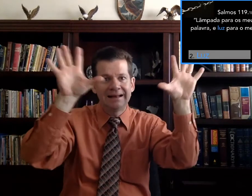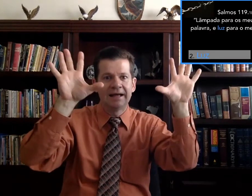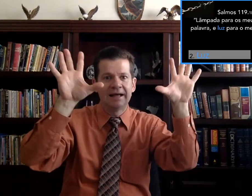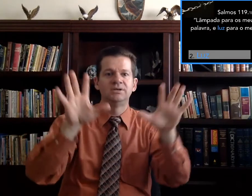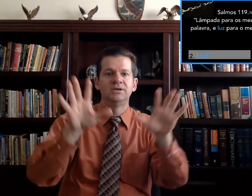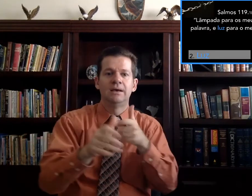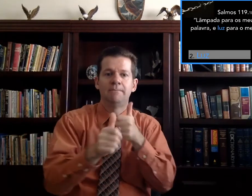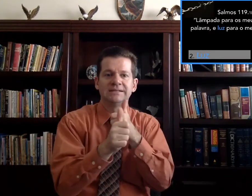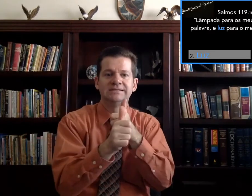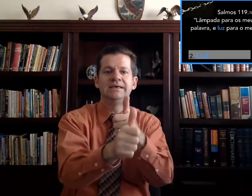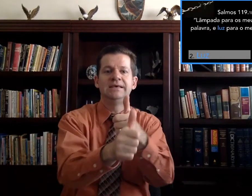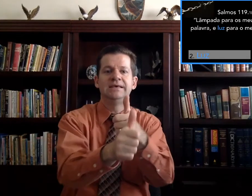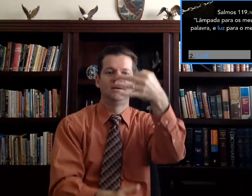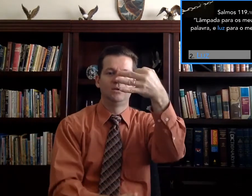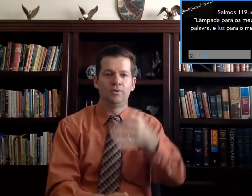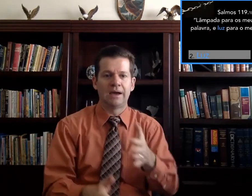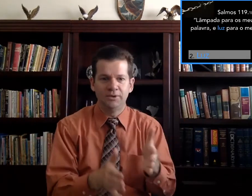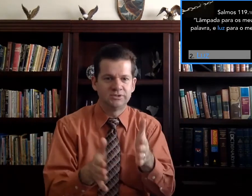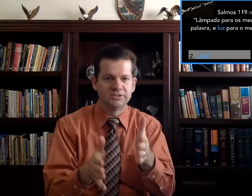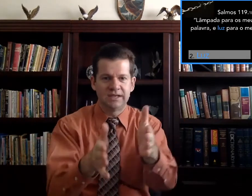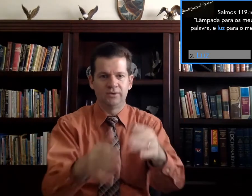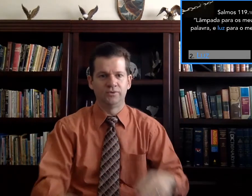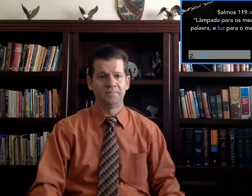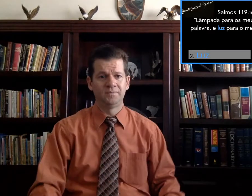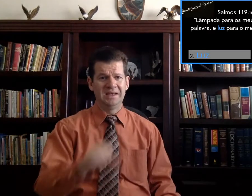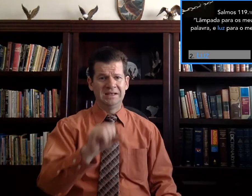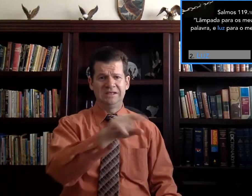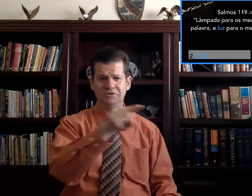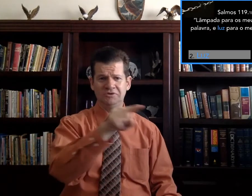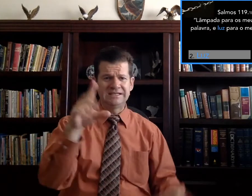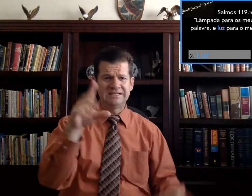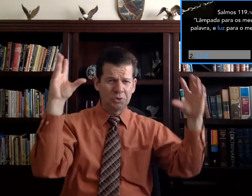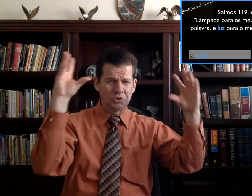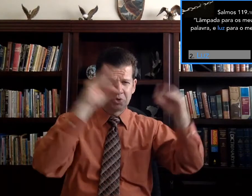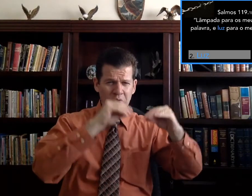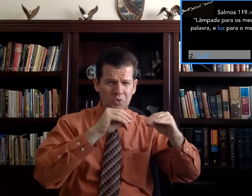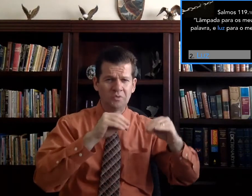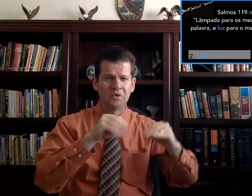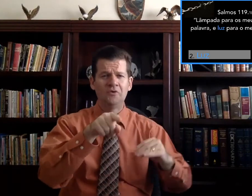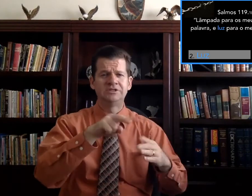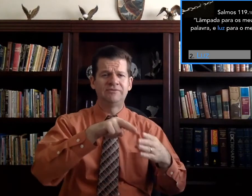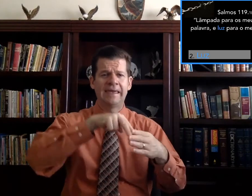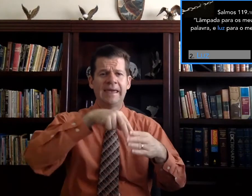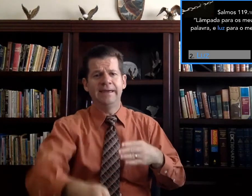claridade para seguir o caminho certo. Se você está no escuro, você vai cair.